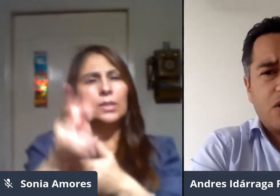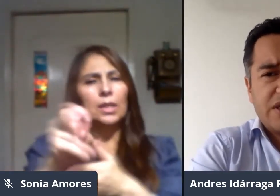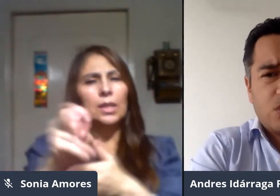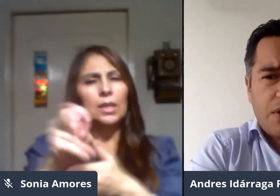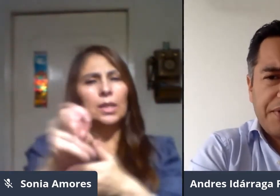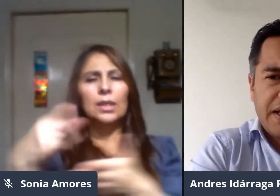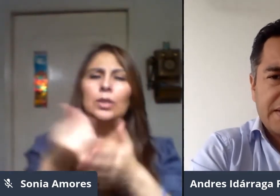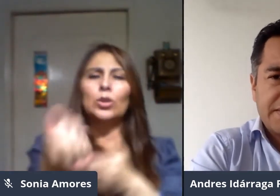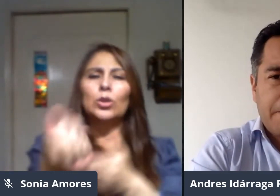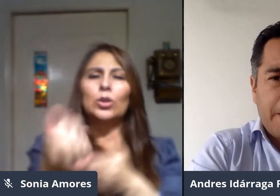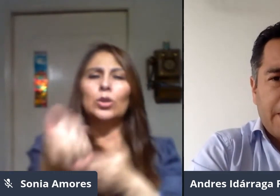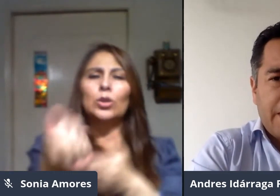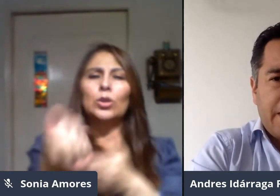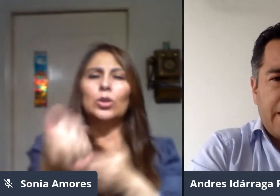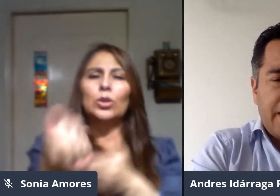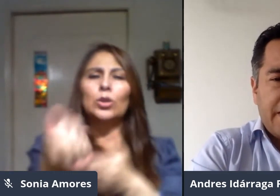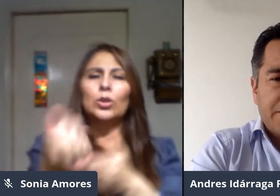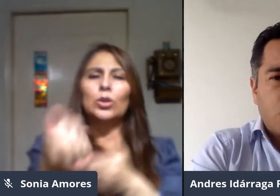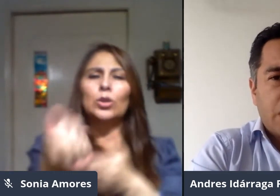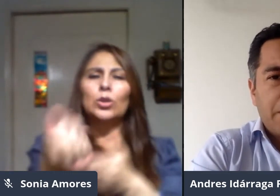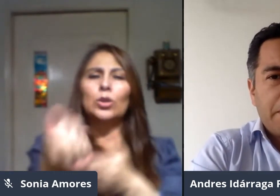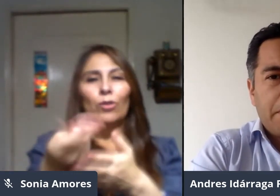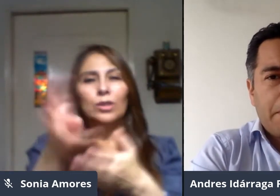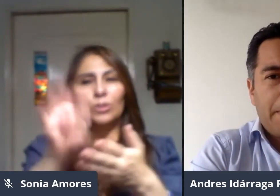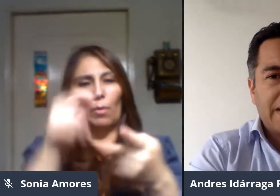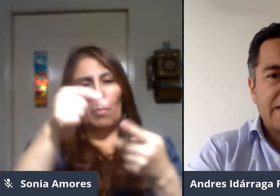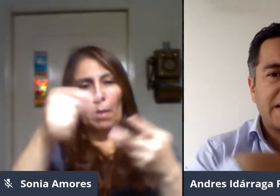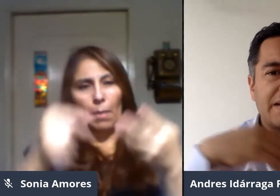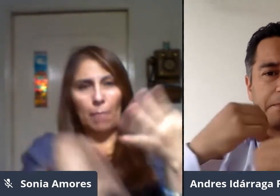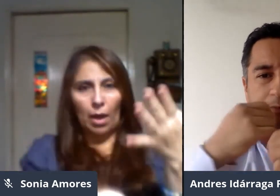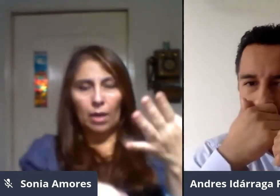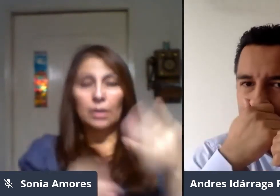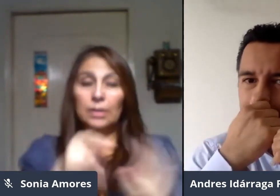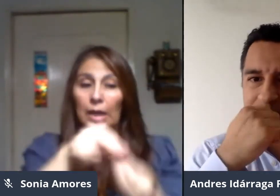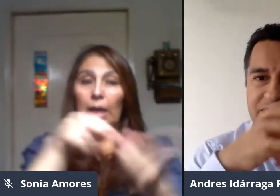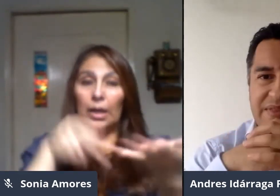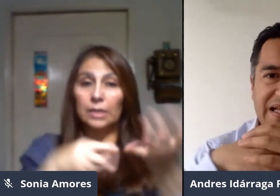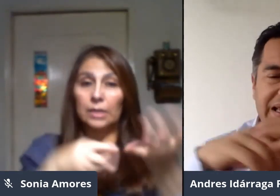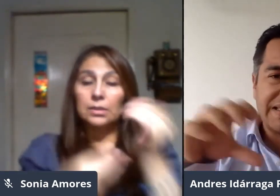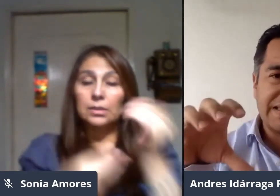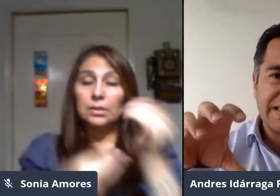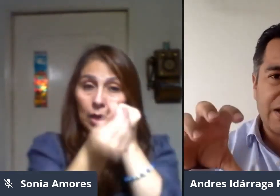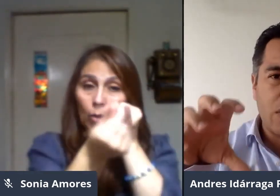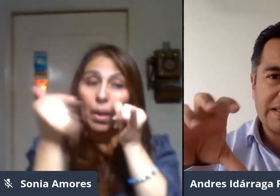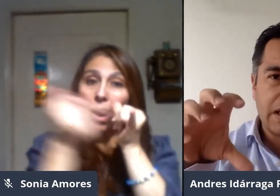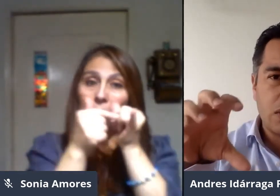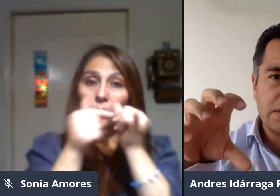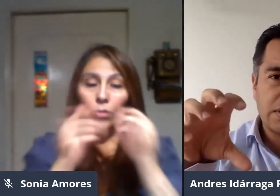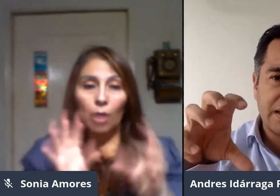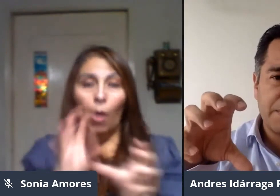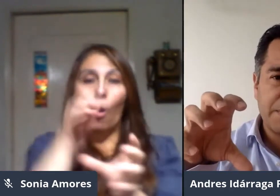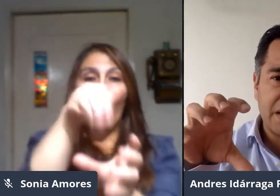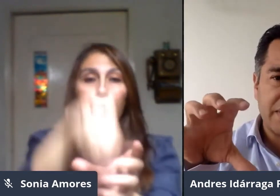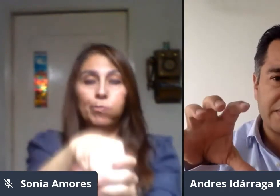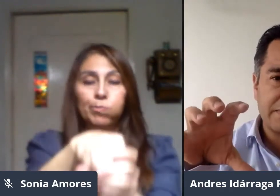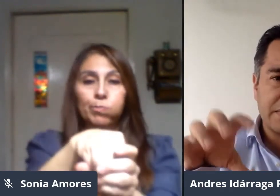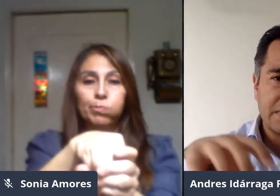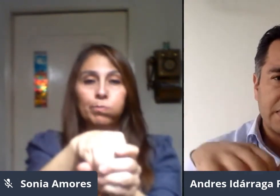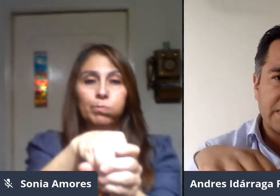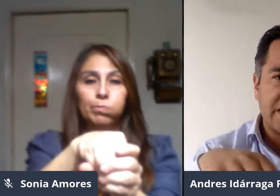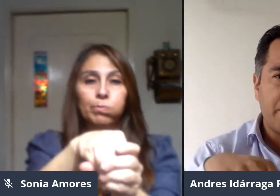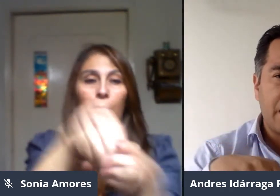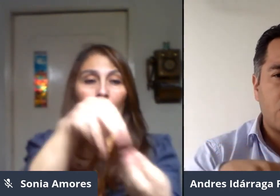en el siglo XIX a finales, son también partes de crisis que no han estado atadas a las